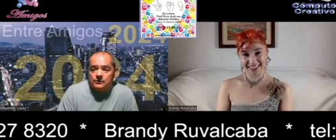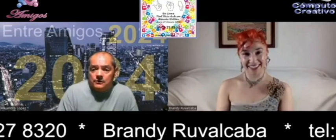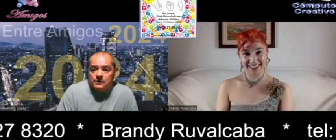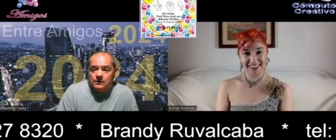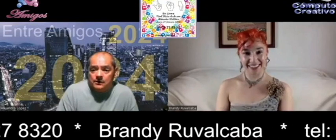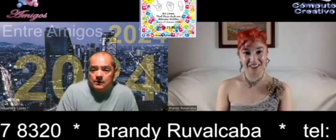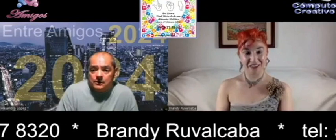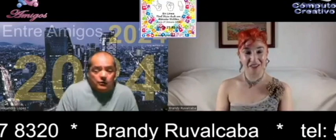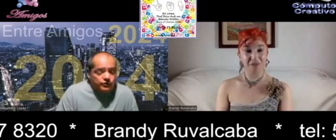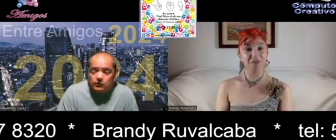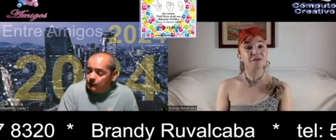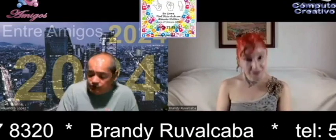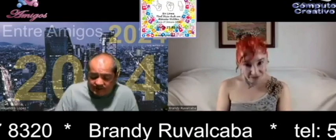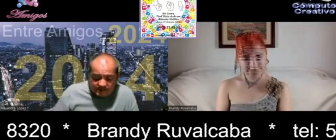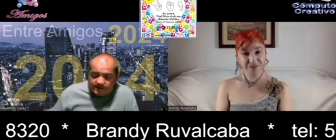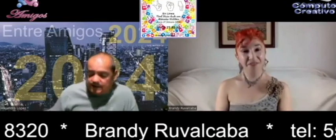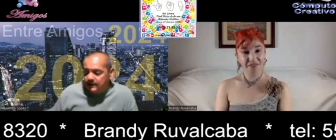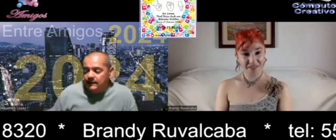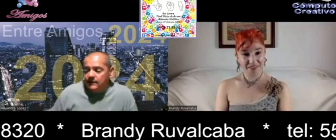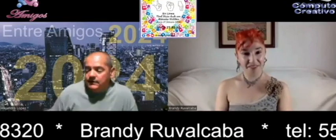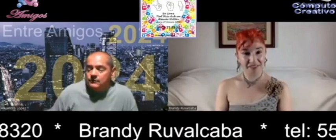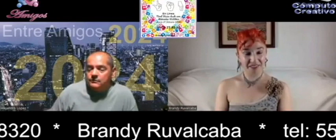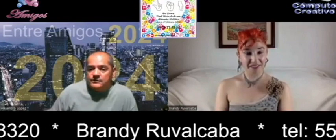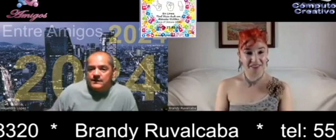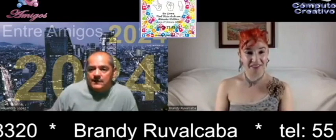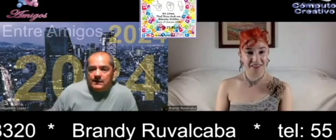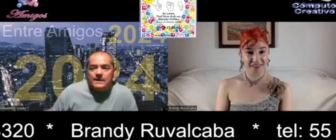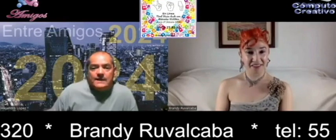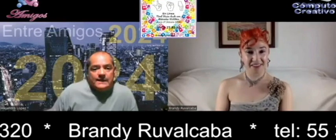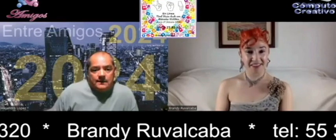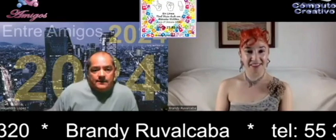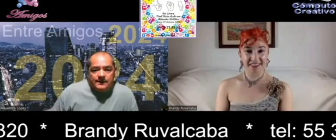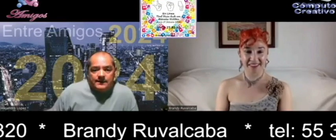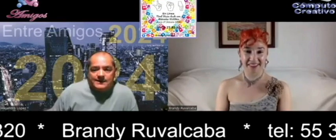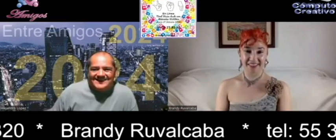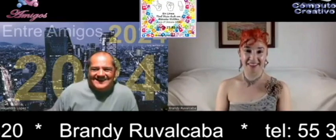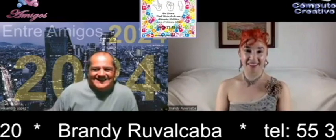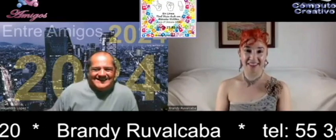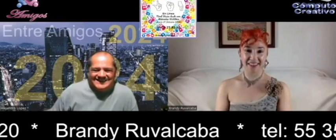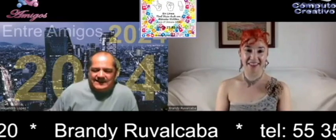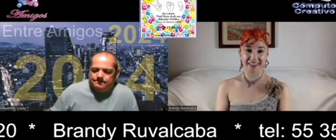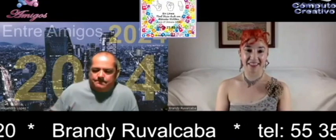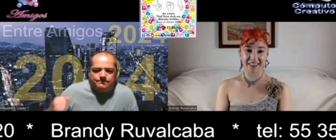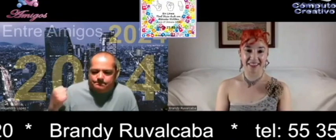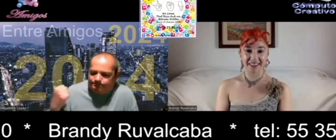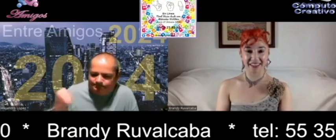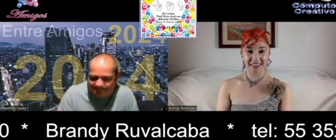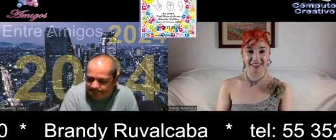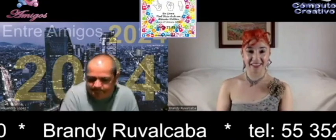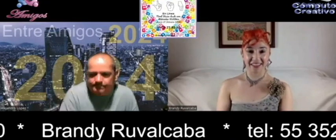hablando, conozco mucha gente en el medio musical que la verdad se